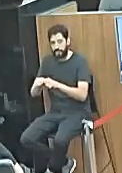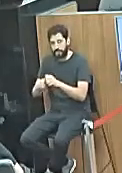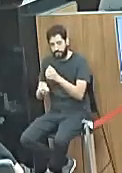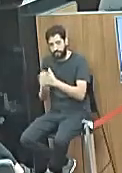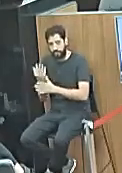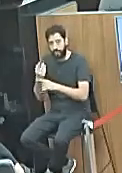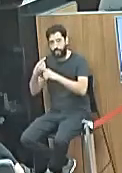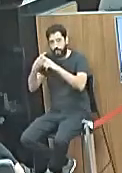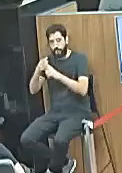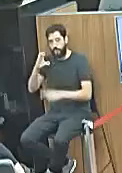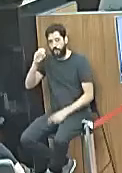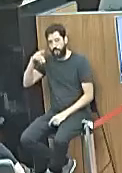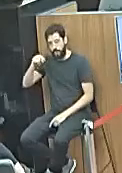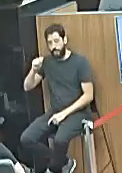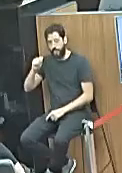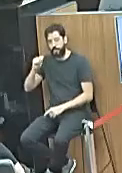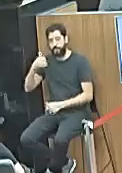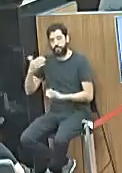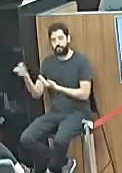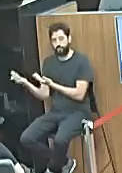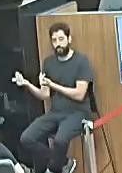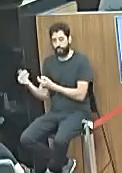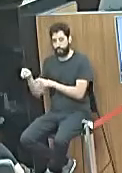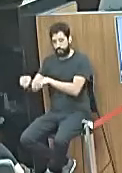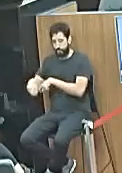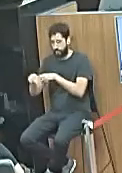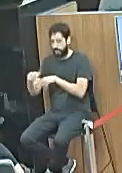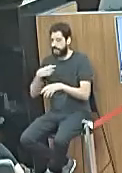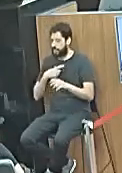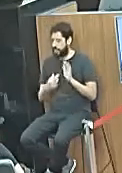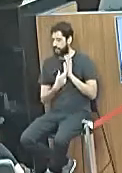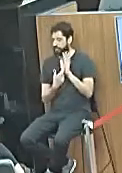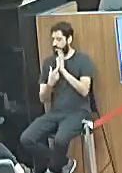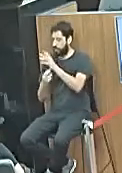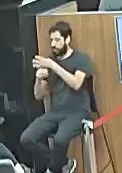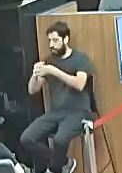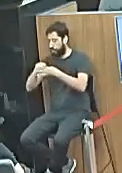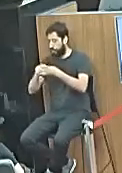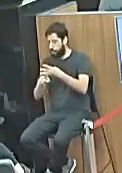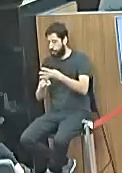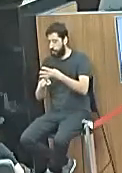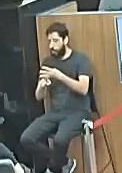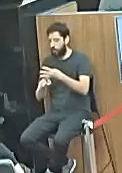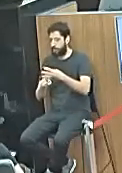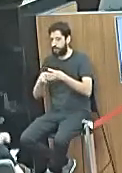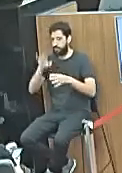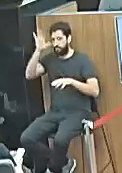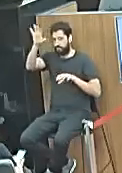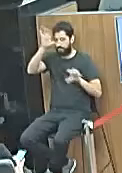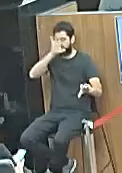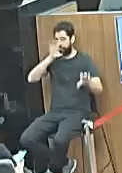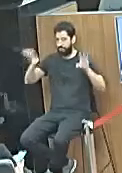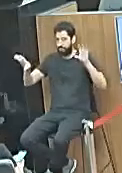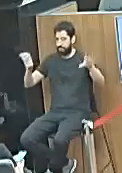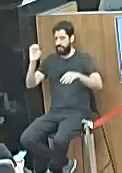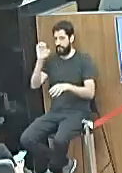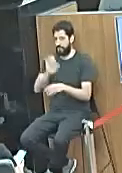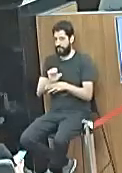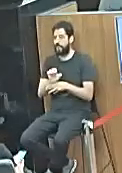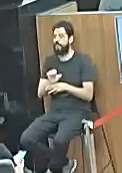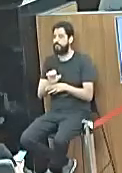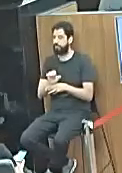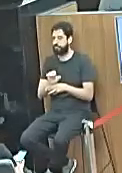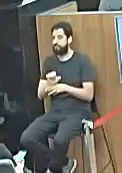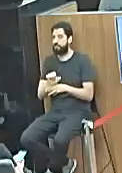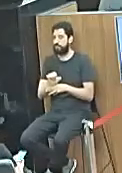juventude rural onde ela tem representante dos quatro dos quatro cantos do estado são